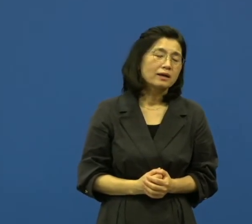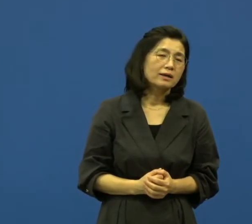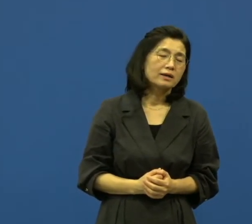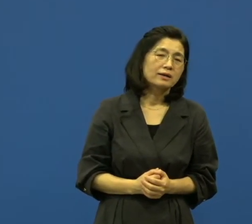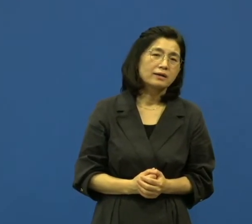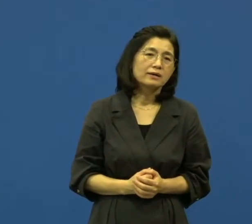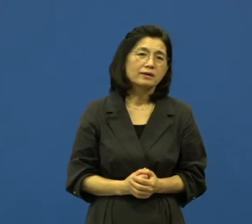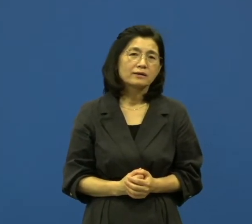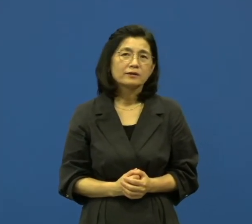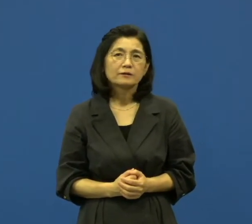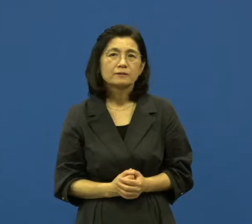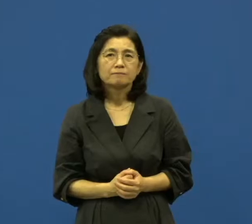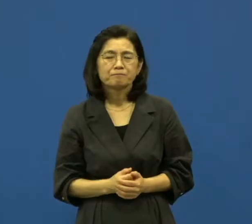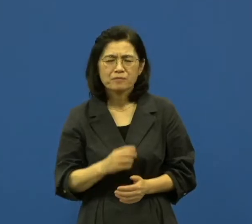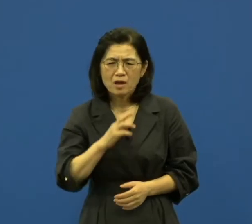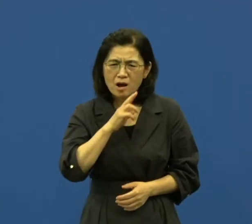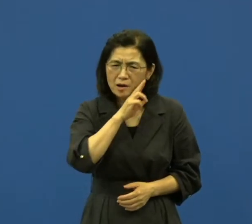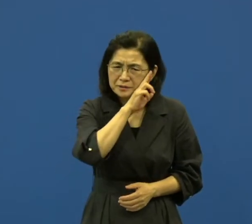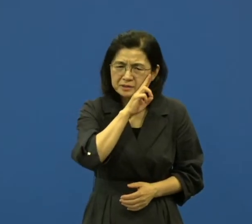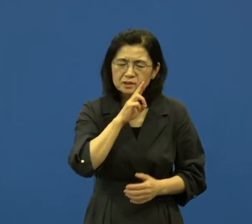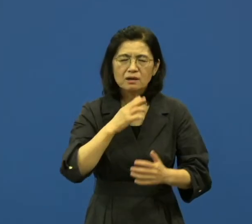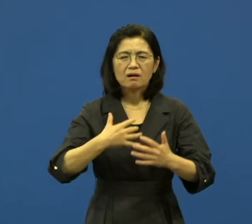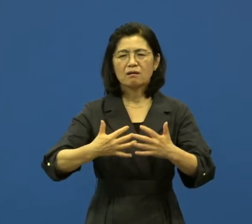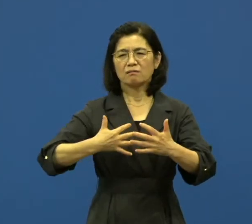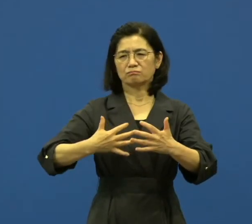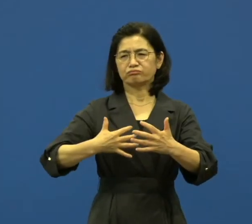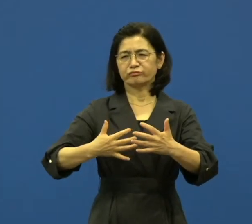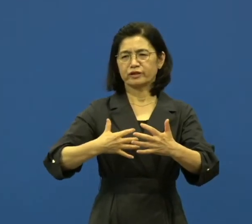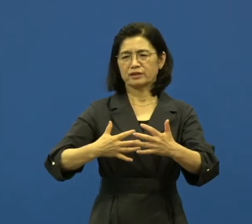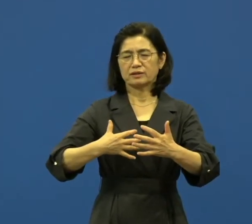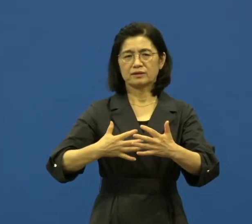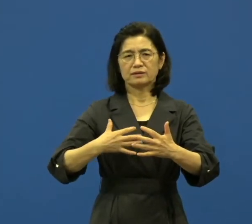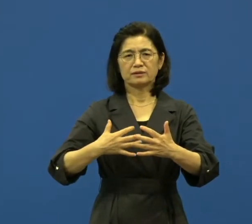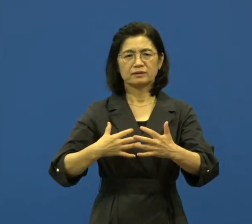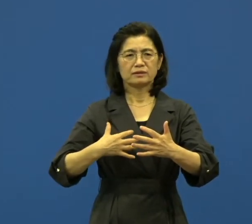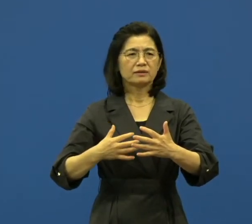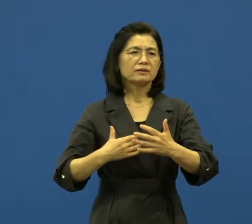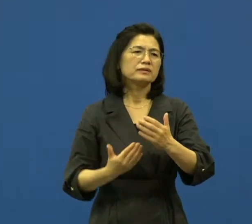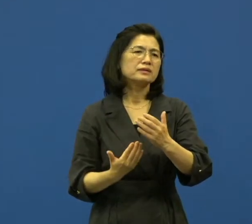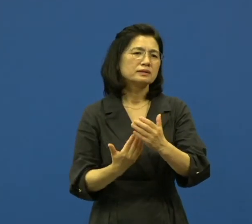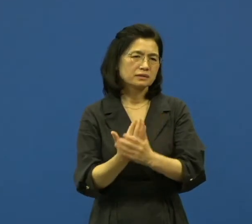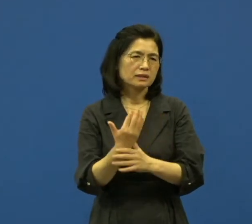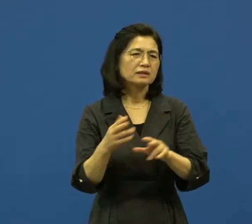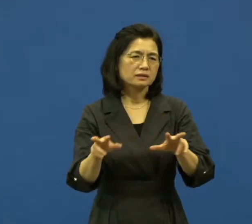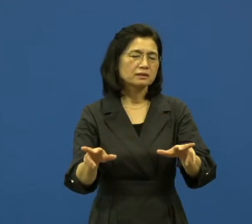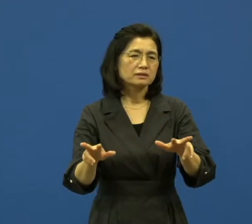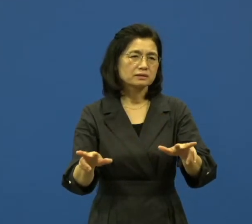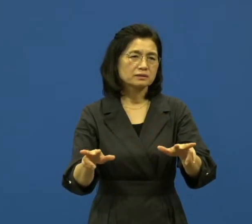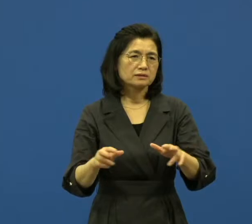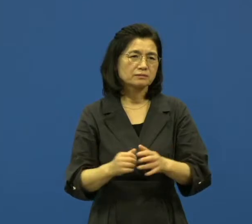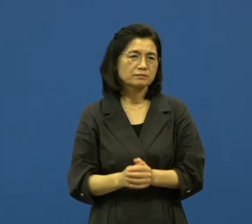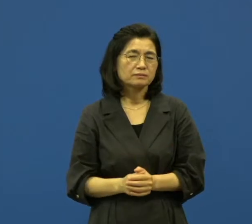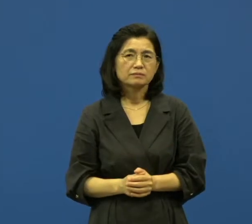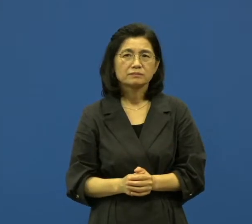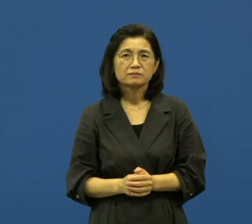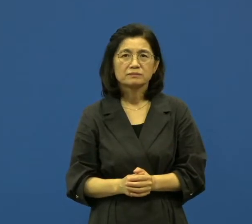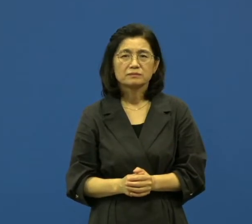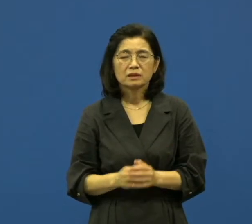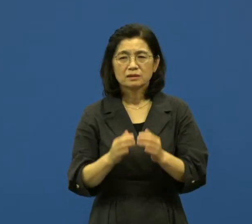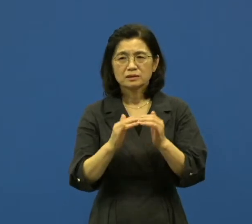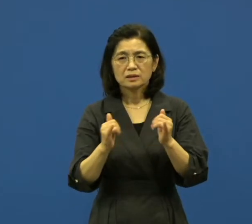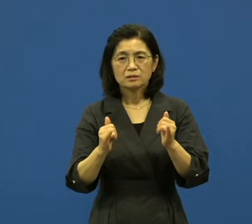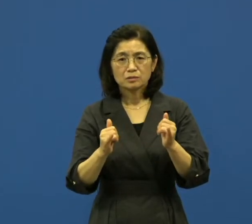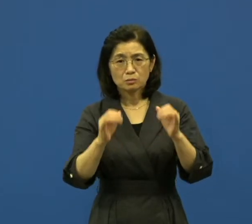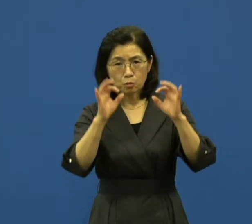이런 이 의심과 불안이에요. 불확실 시대의 특징은 의심과 불안의 시대. 그 사람들이